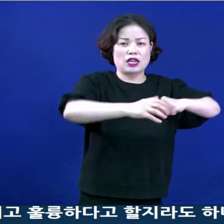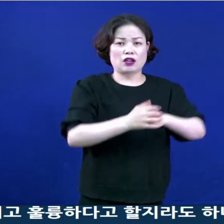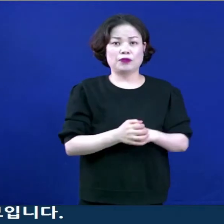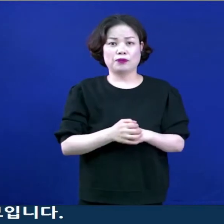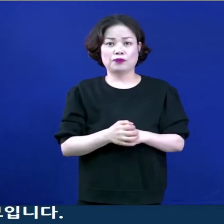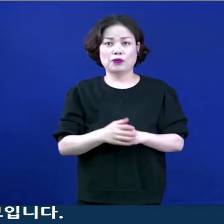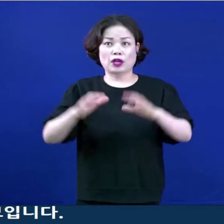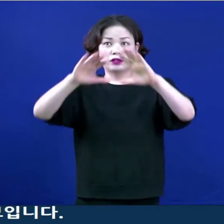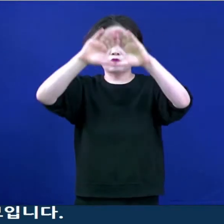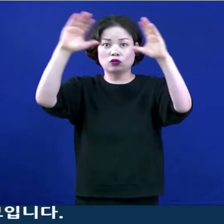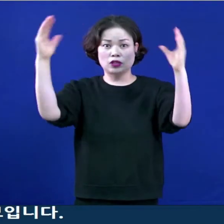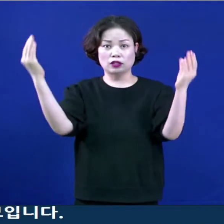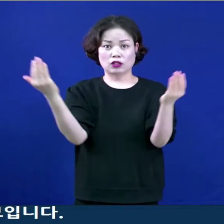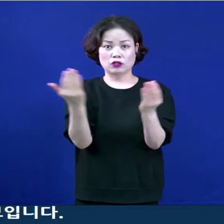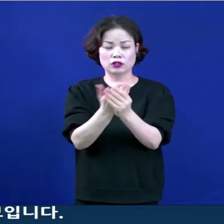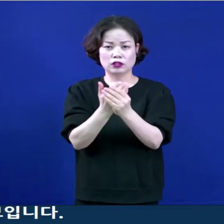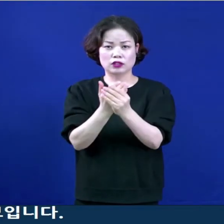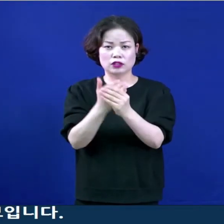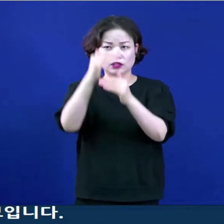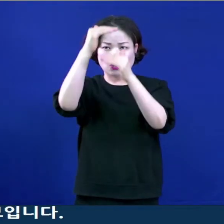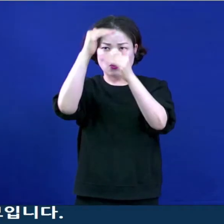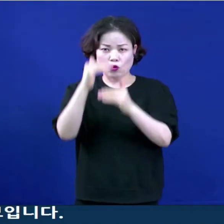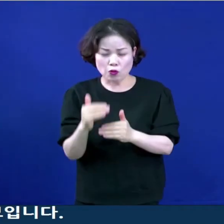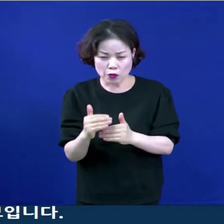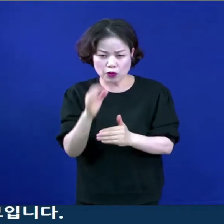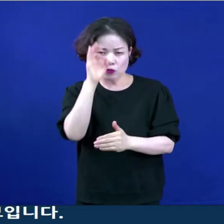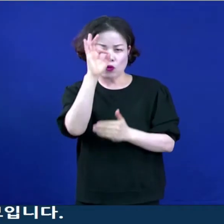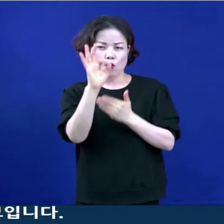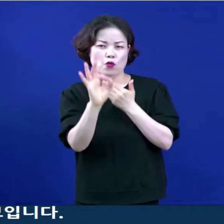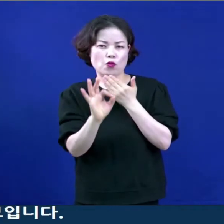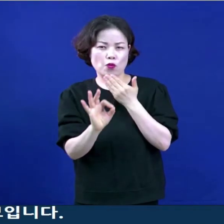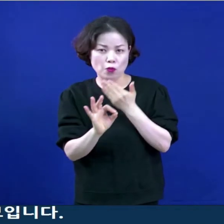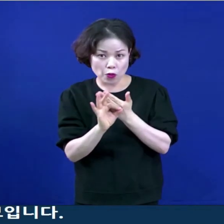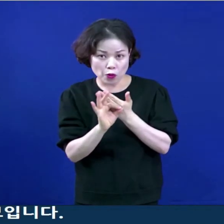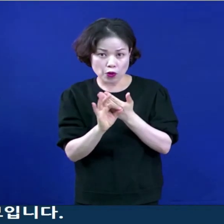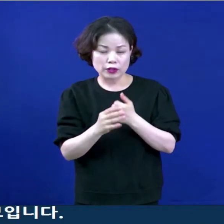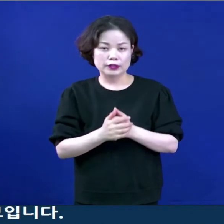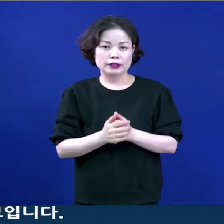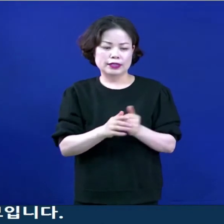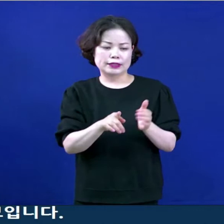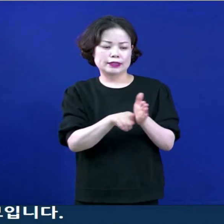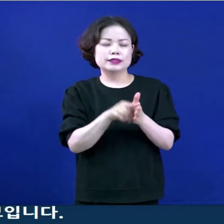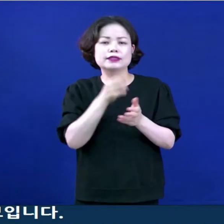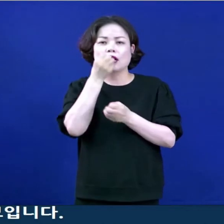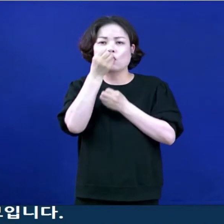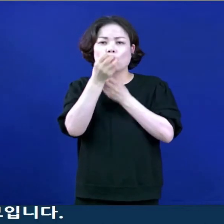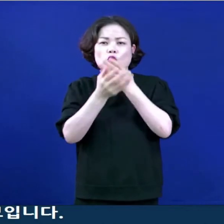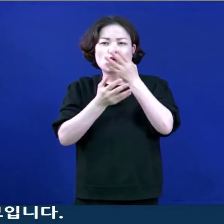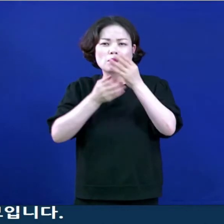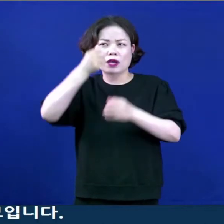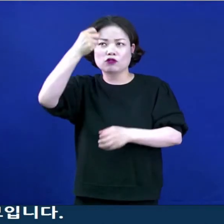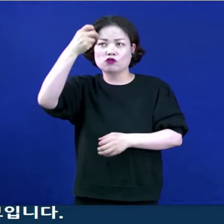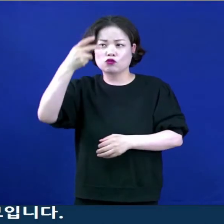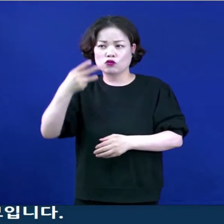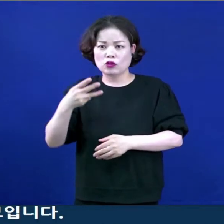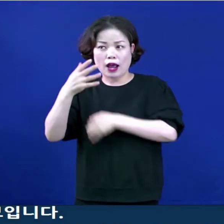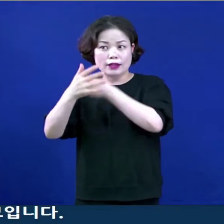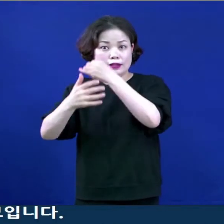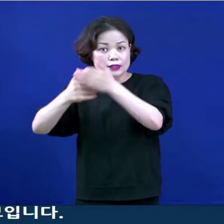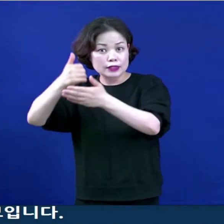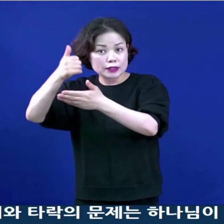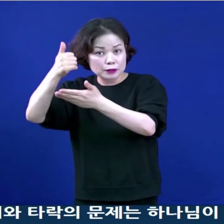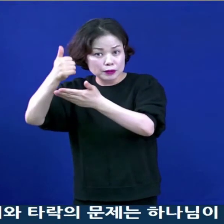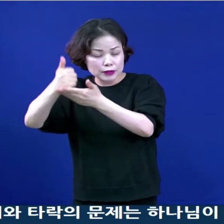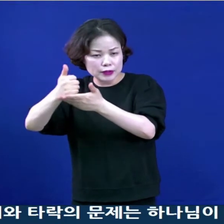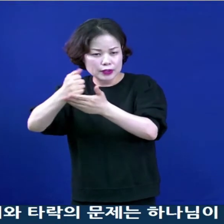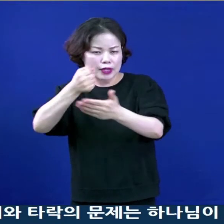그래서 이제 전체적으로 계속 다루게 되는 이 신앙 고백, 이 순서는 하나님이 이렇게